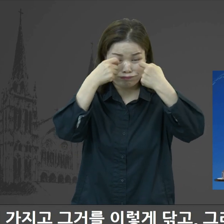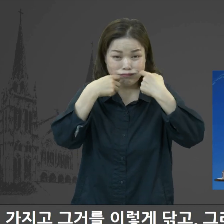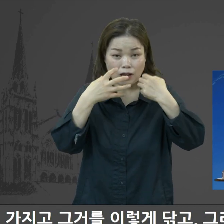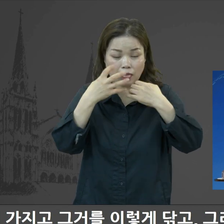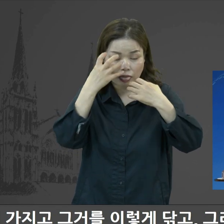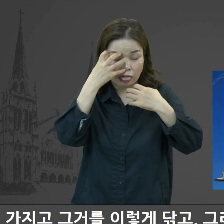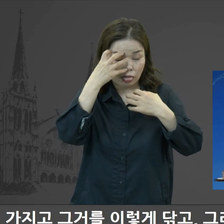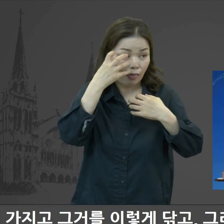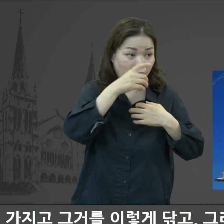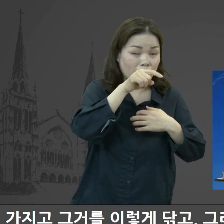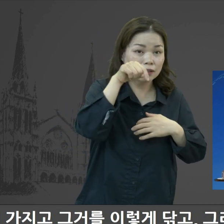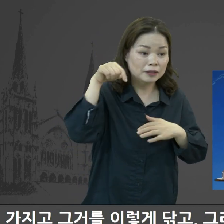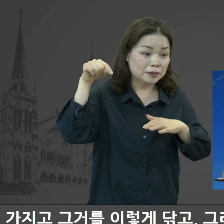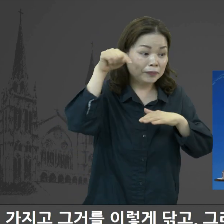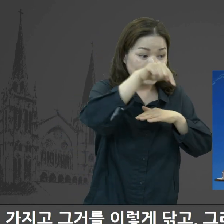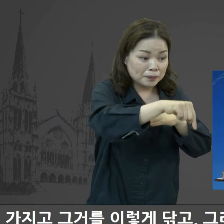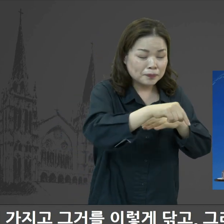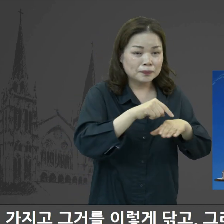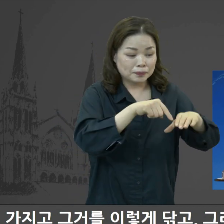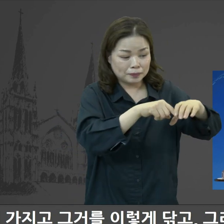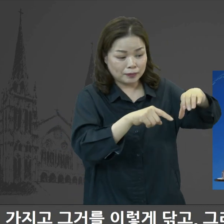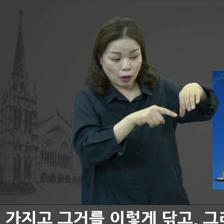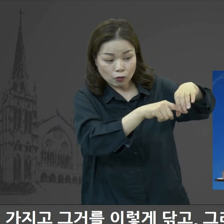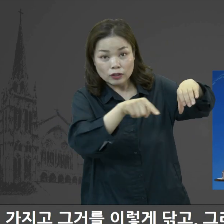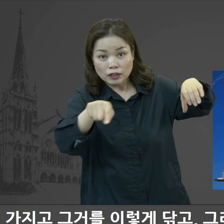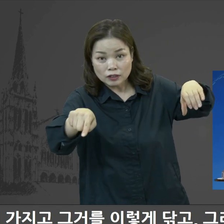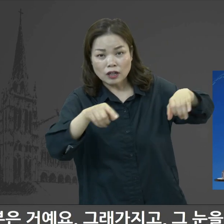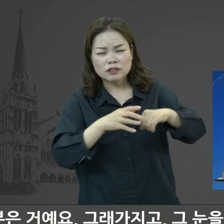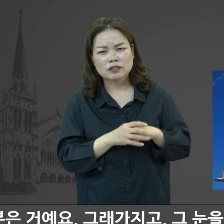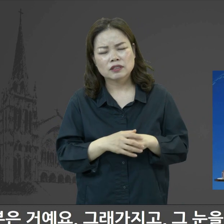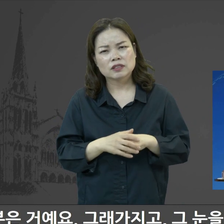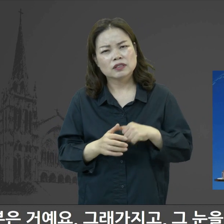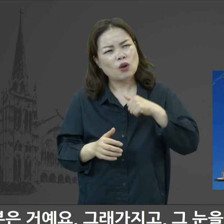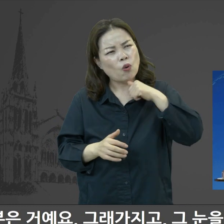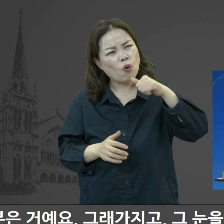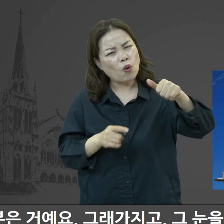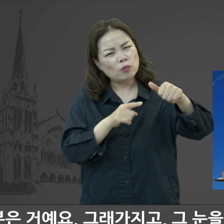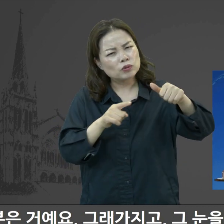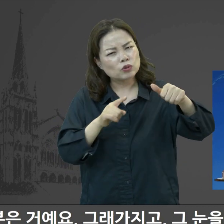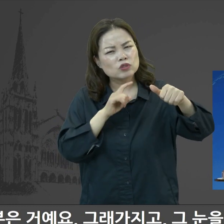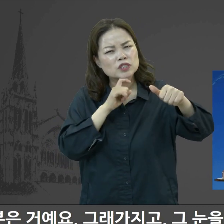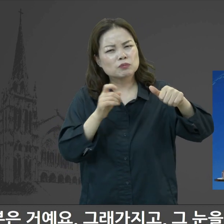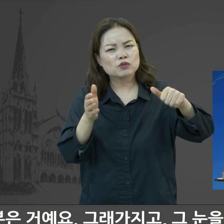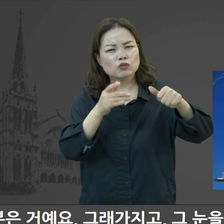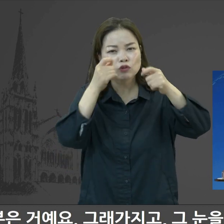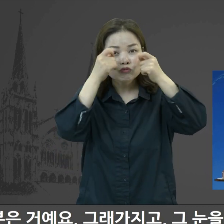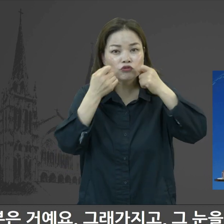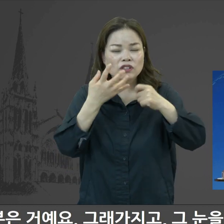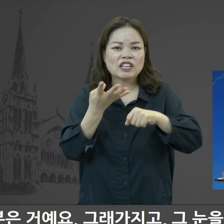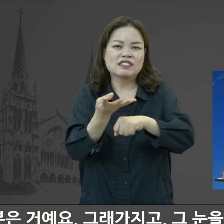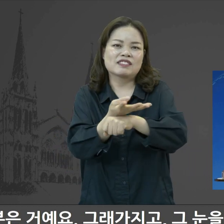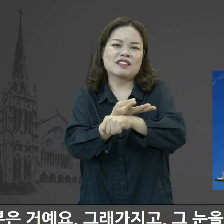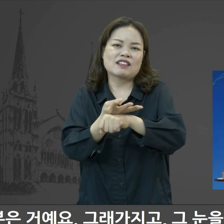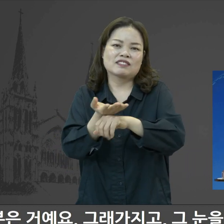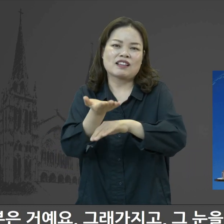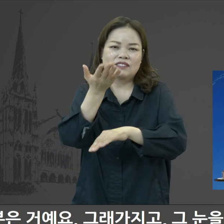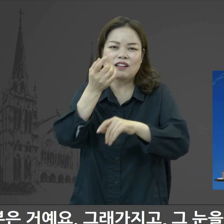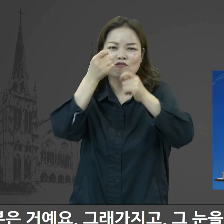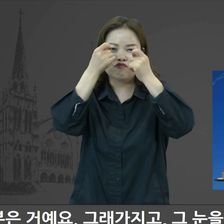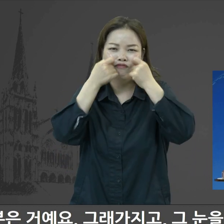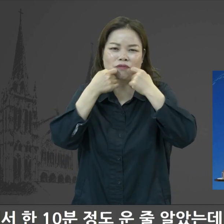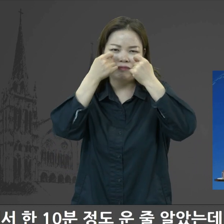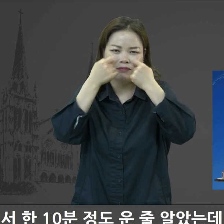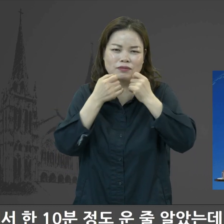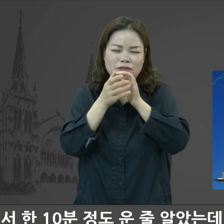하고 바깥을 나왔는데, 저는 한 5분에서 한 10분 정도 울었는 줄 알았는데 4시간 이상을 그렇게